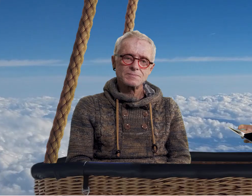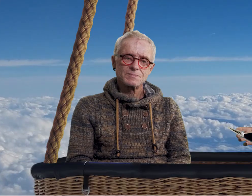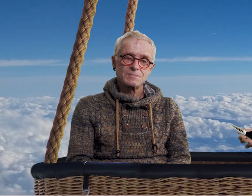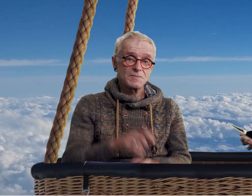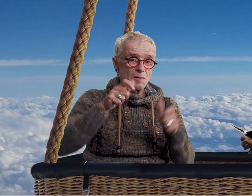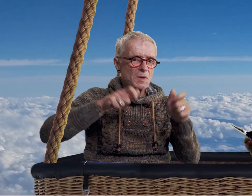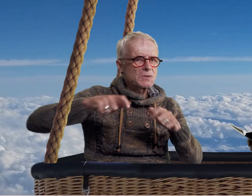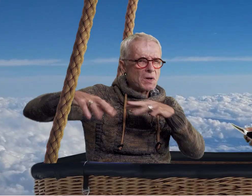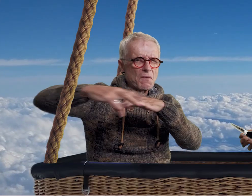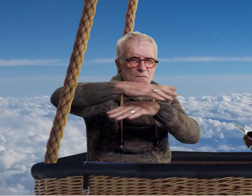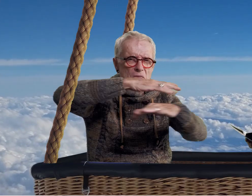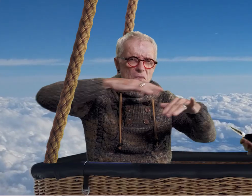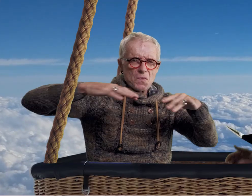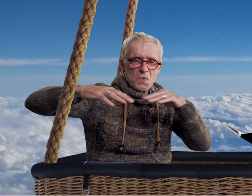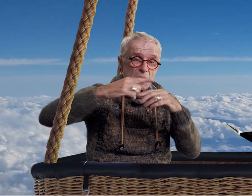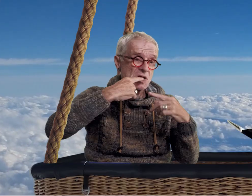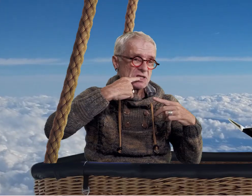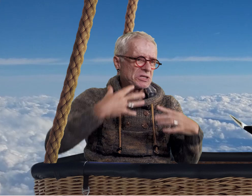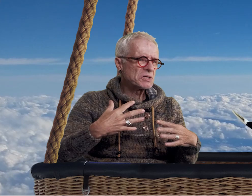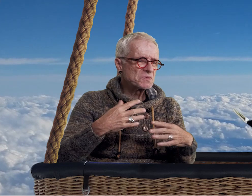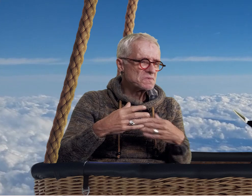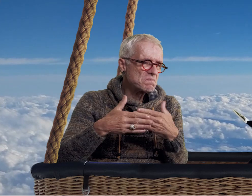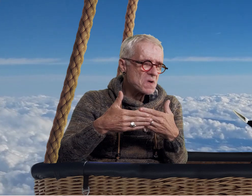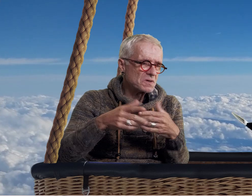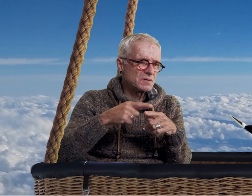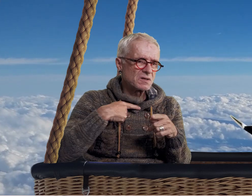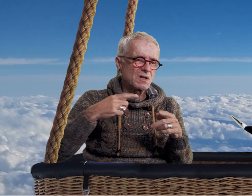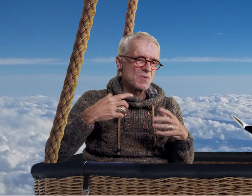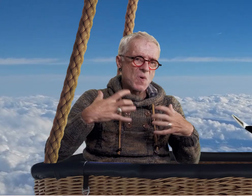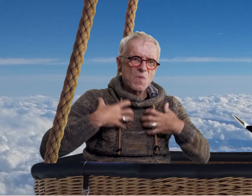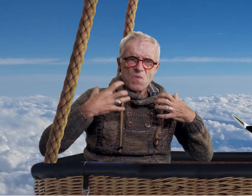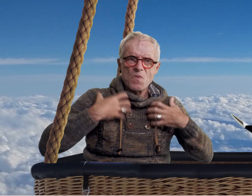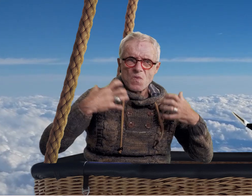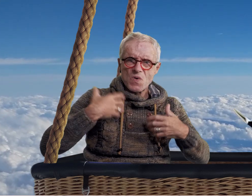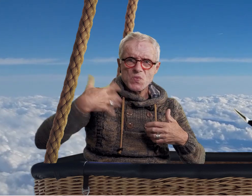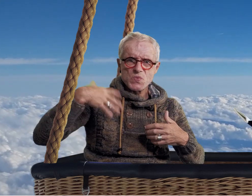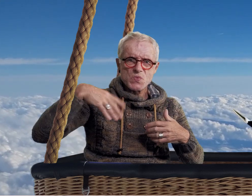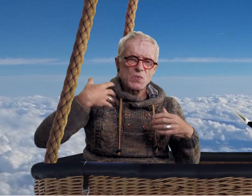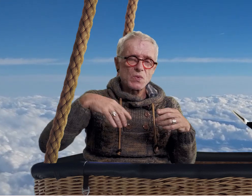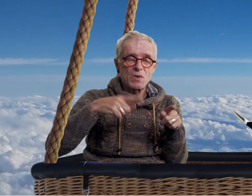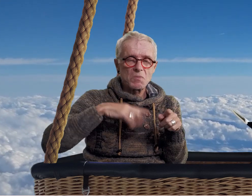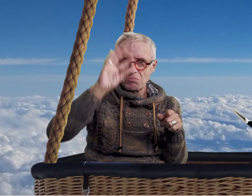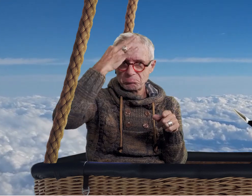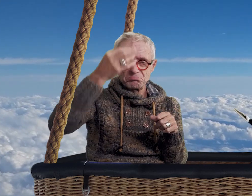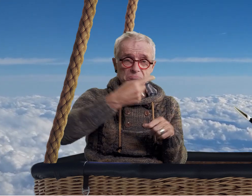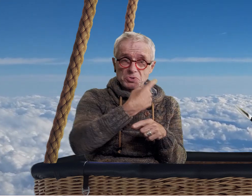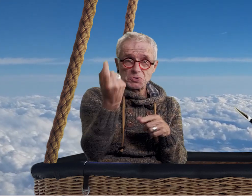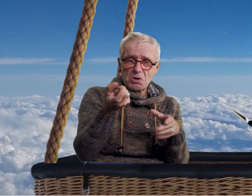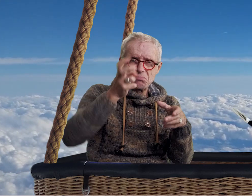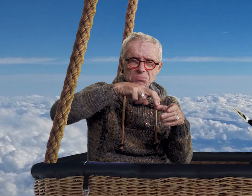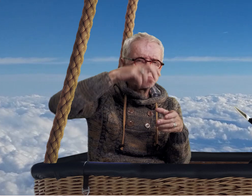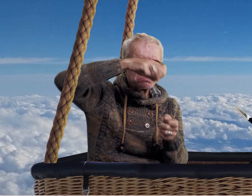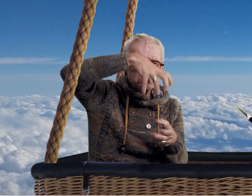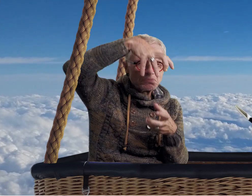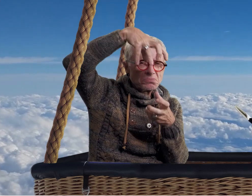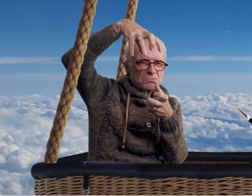La foule, à demi déçue, témoigna beaucoup de mauvaise humeur. Je ne hésitais pas à partir seul afin de